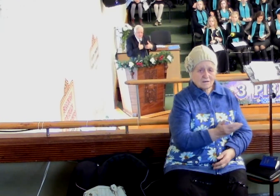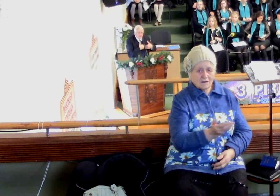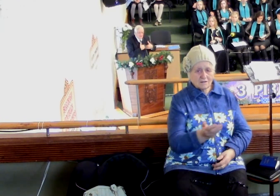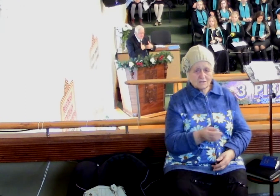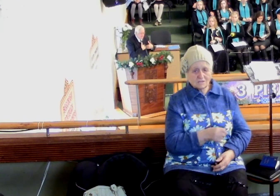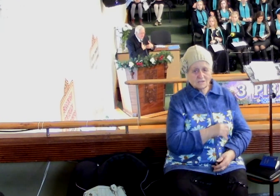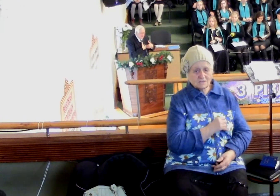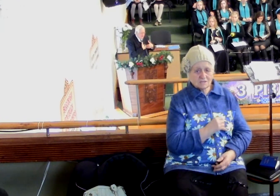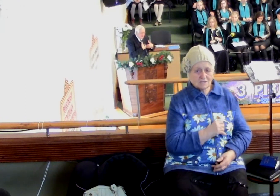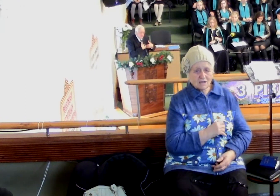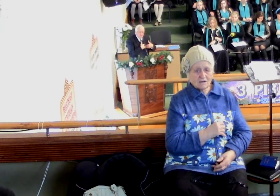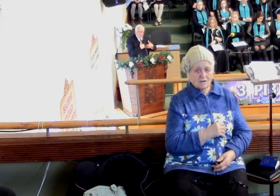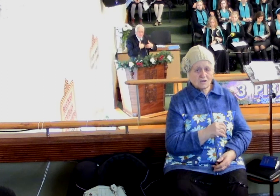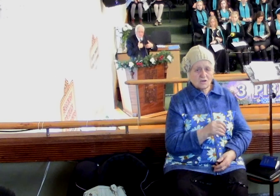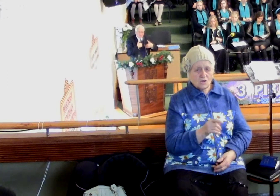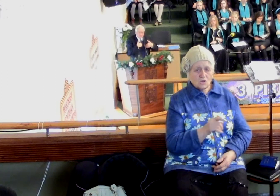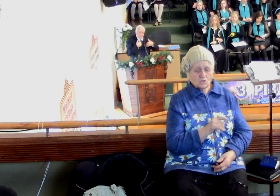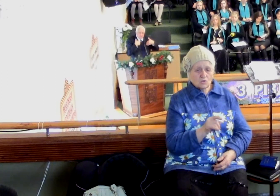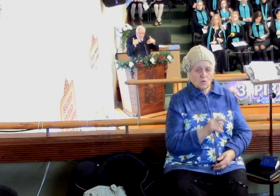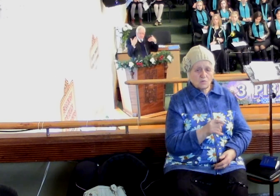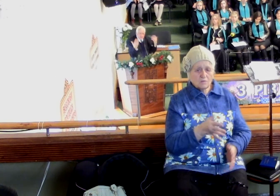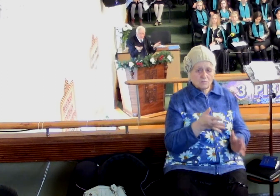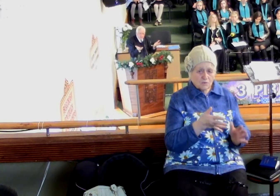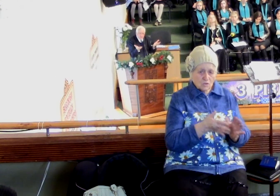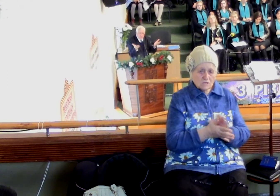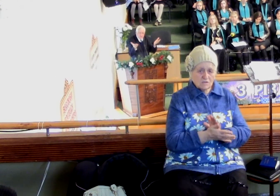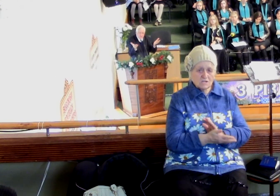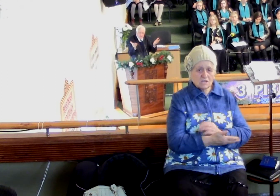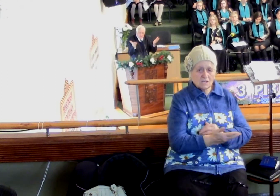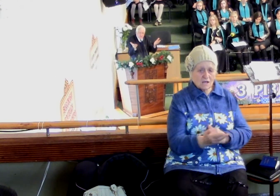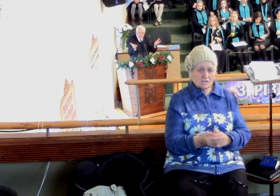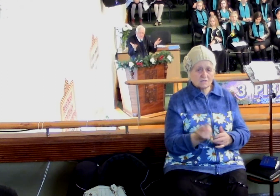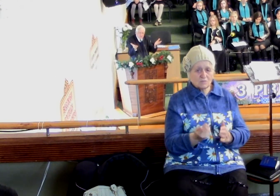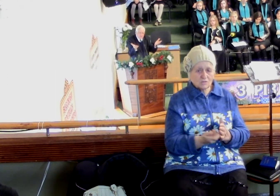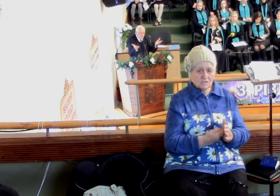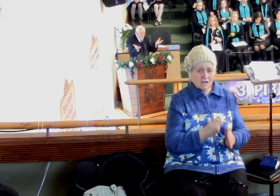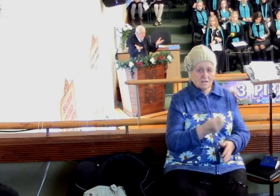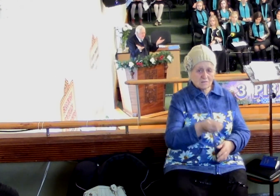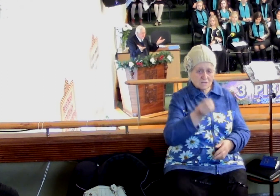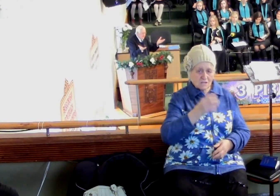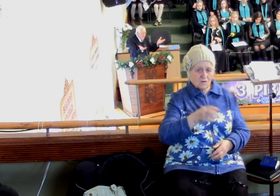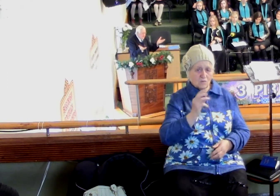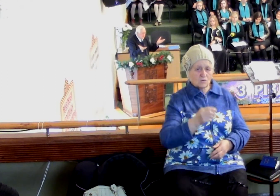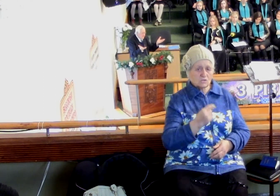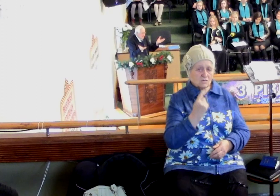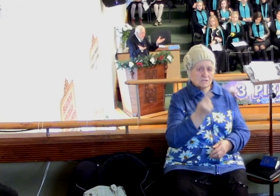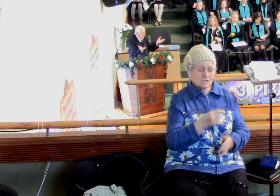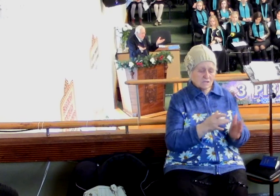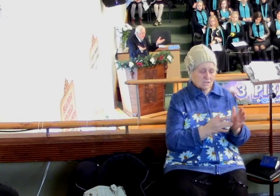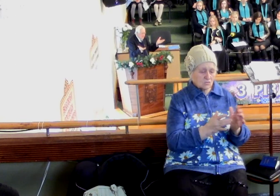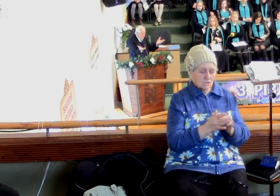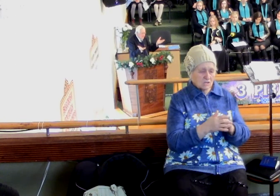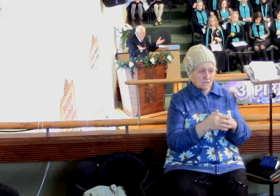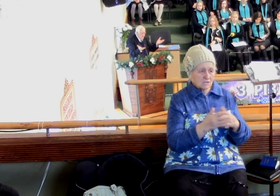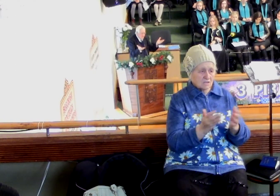сердца наши, дабы просветить нас познанием славы Божьей в лице Иисуса